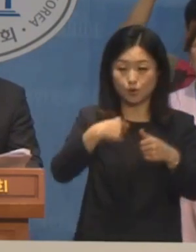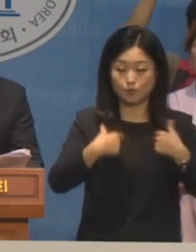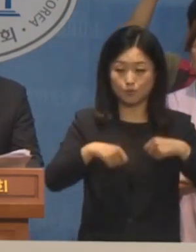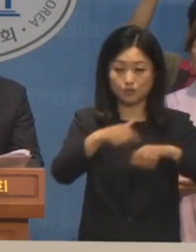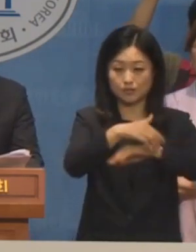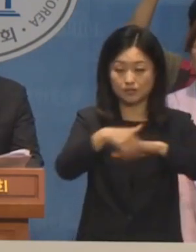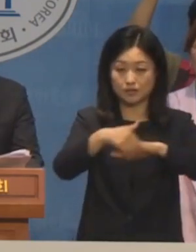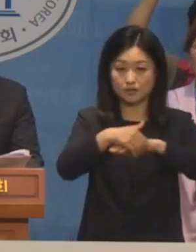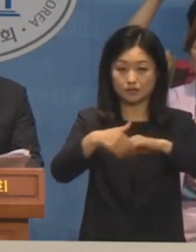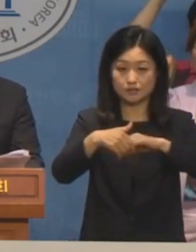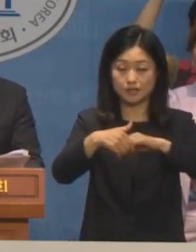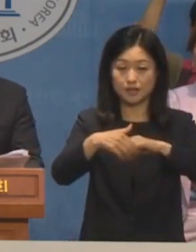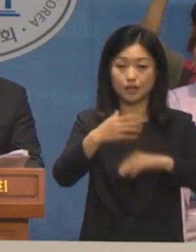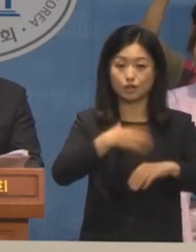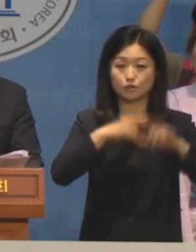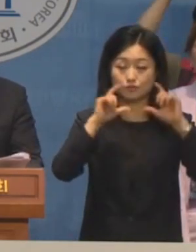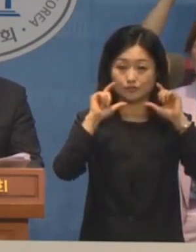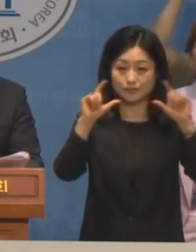정책을 규탄한다.